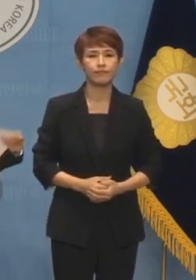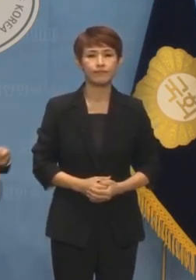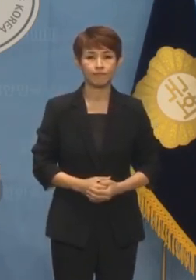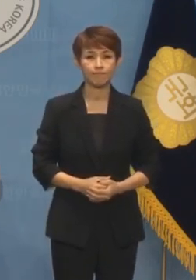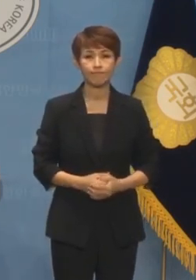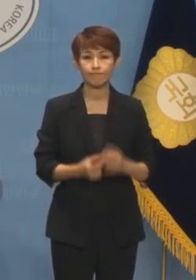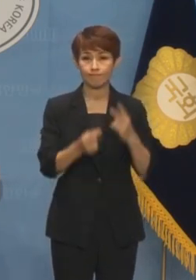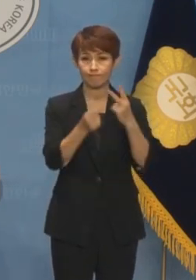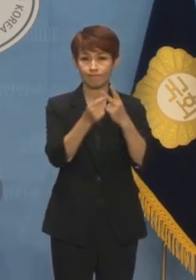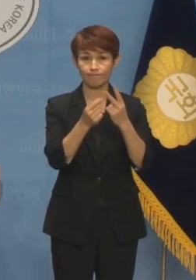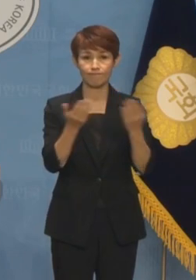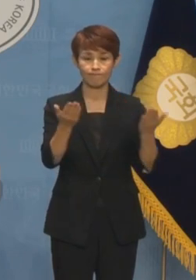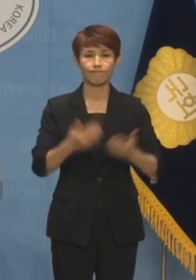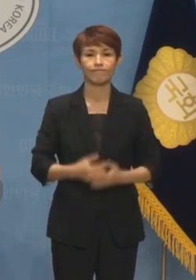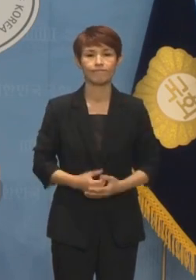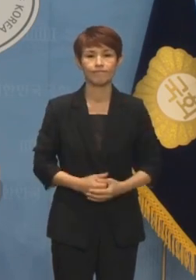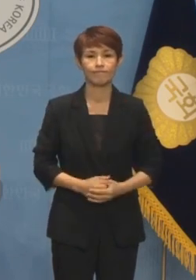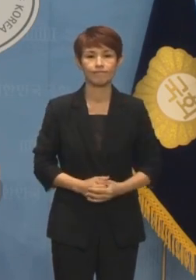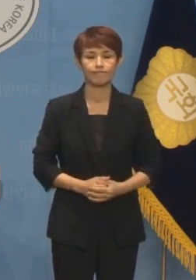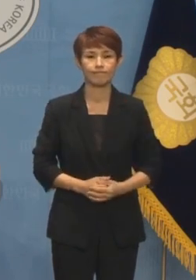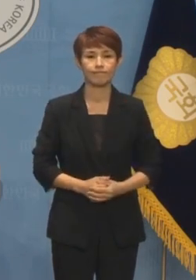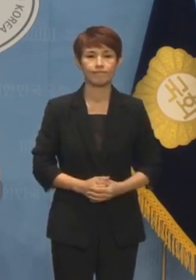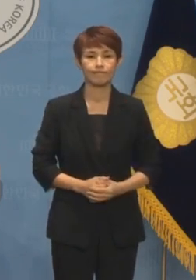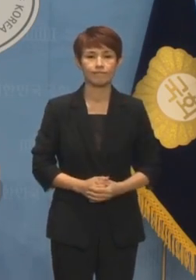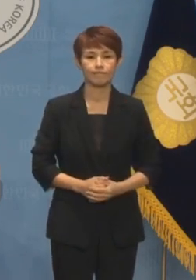두 번째 브리핑입니다.